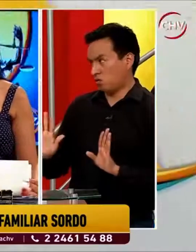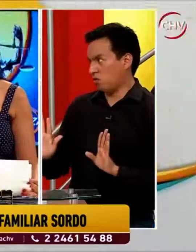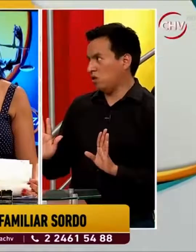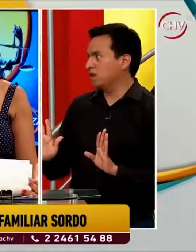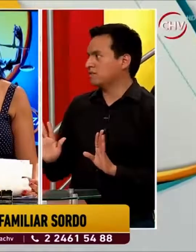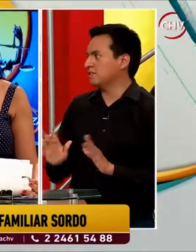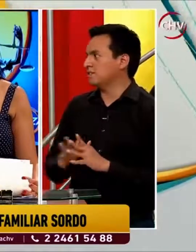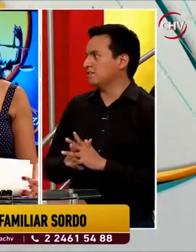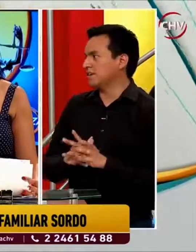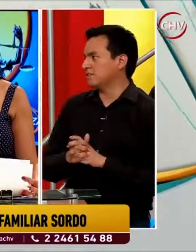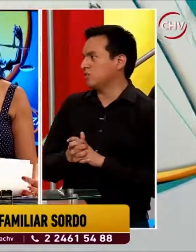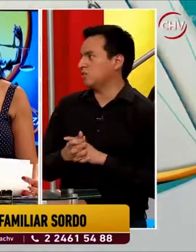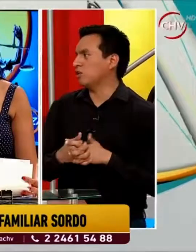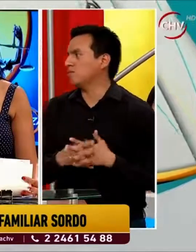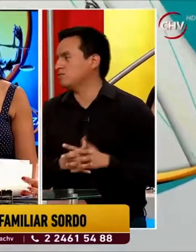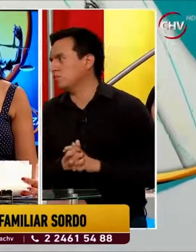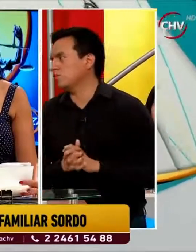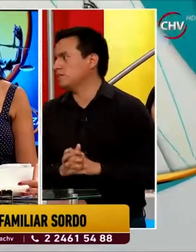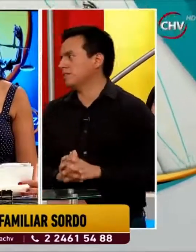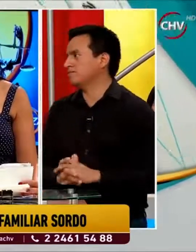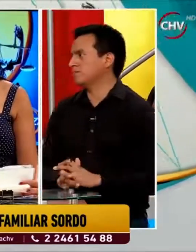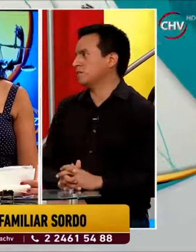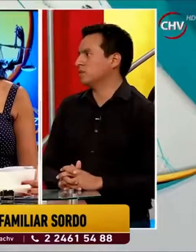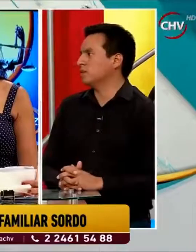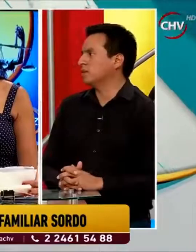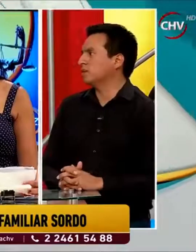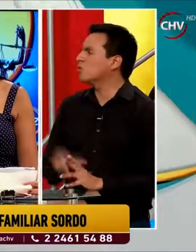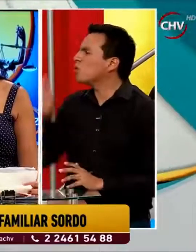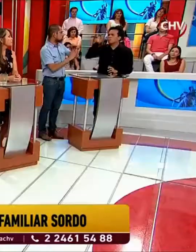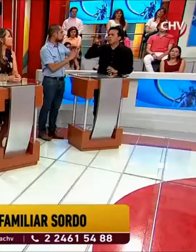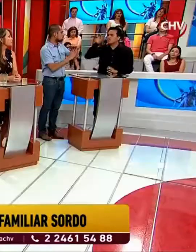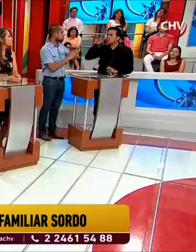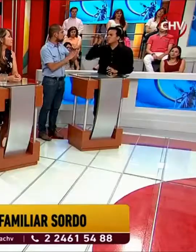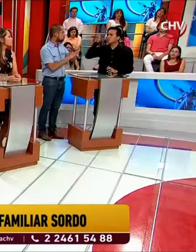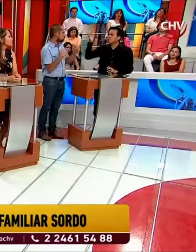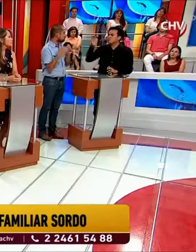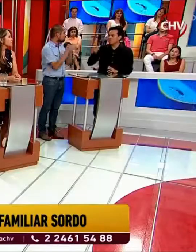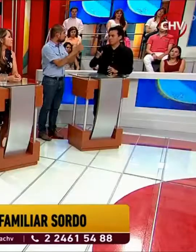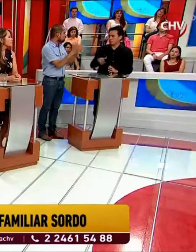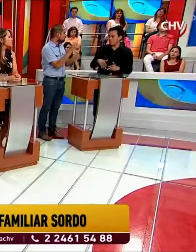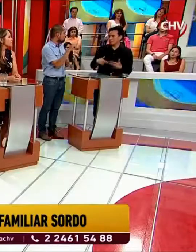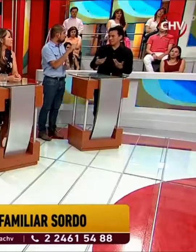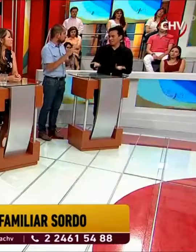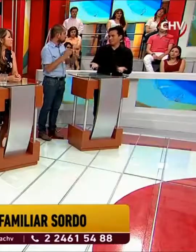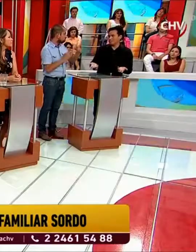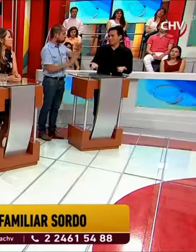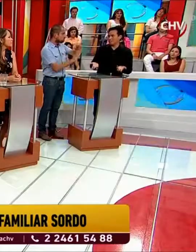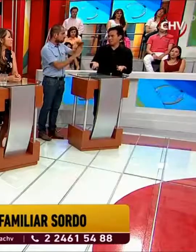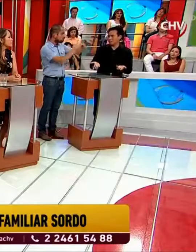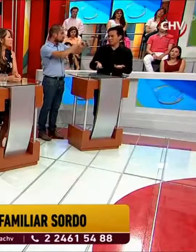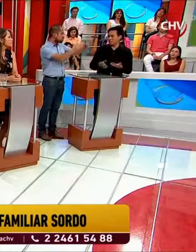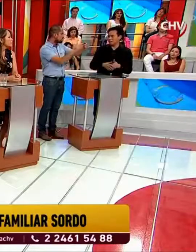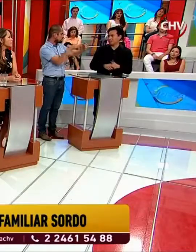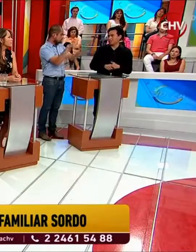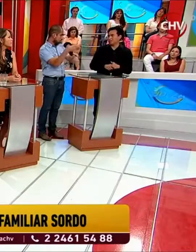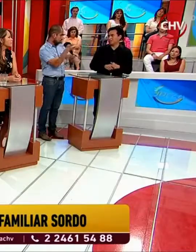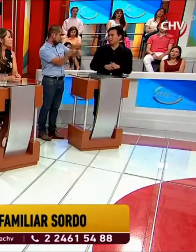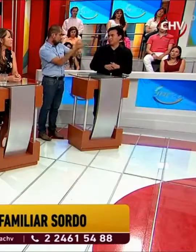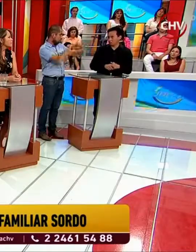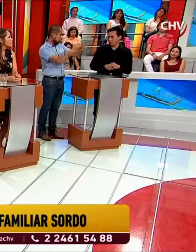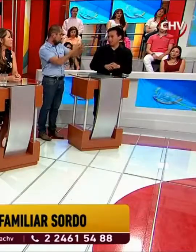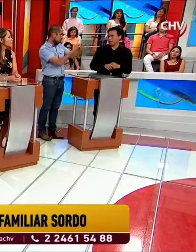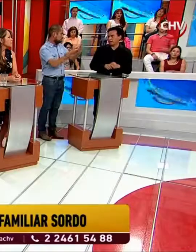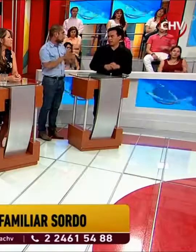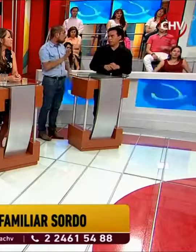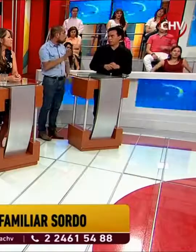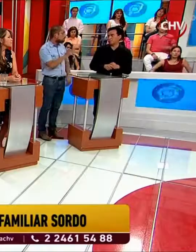Sí, dice Cristian, continúa la pensión de orfandad. ¿Cómo sabe él que continúa? Porque yo fui a hacer el trámite al IPS y vi claramente que la bloquearon para que